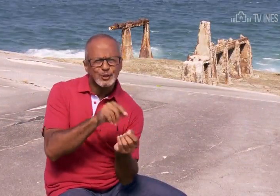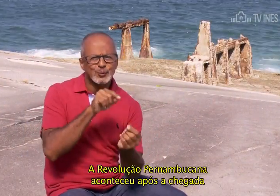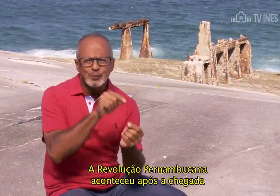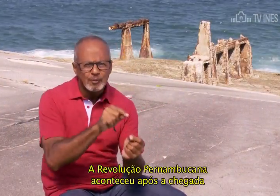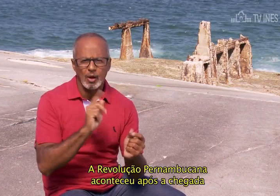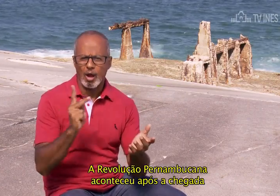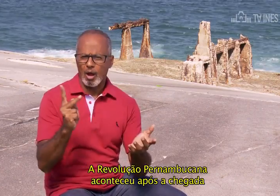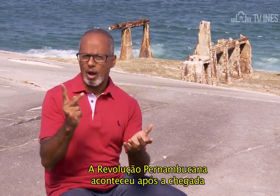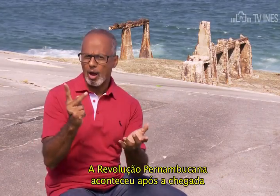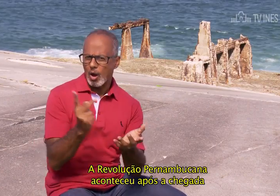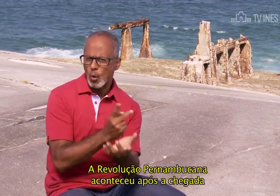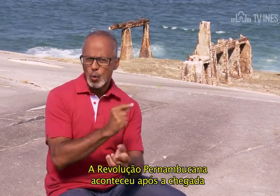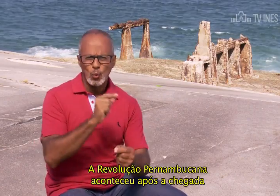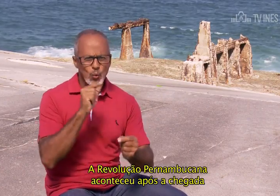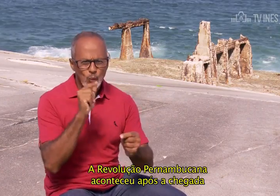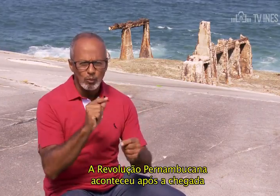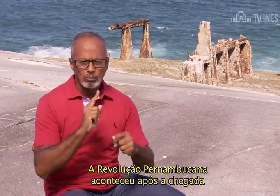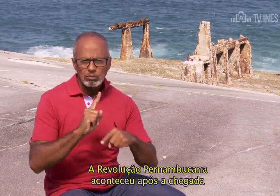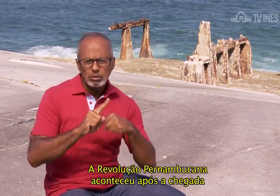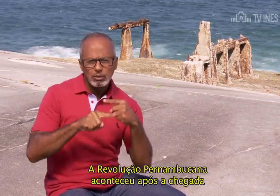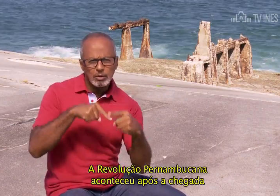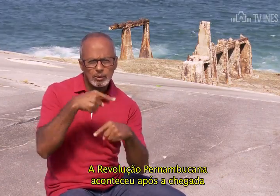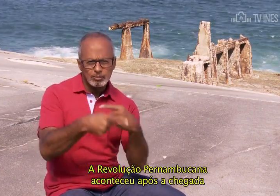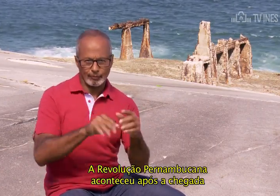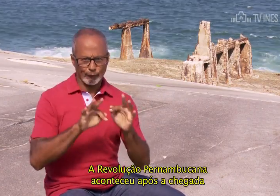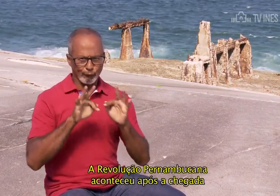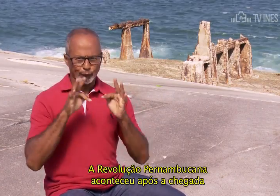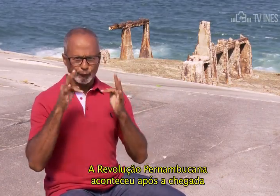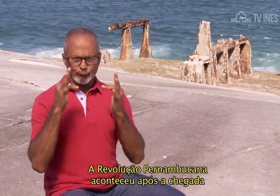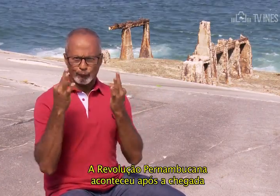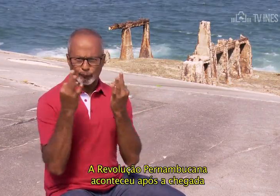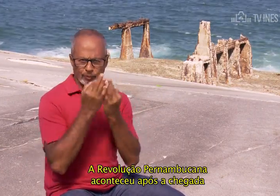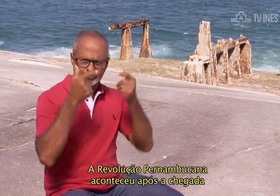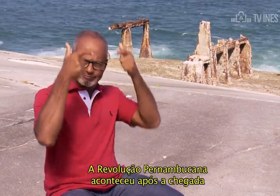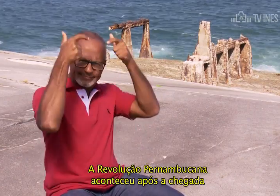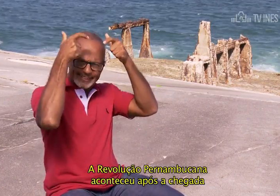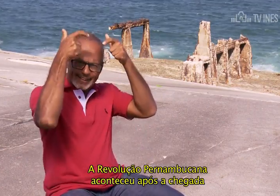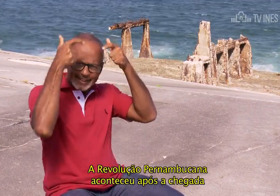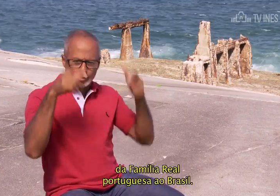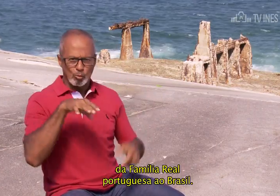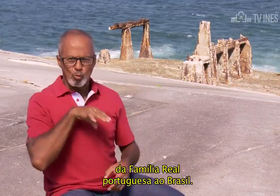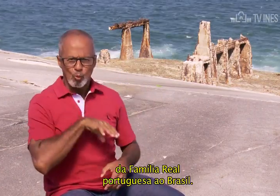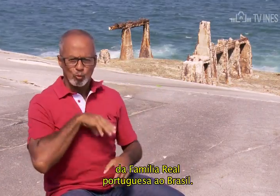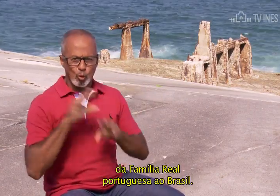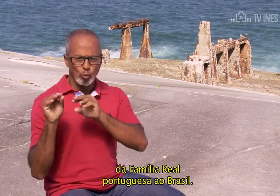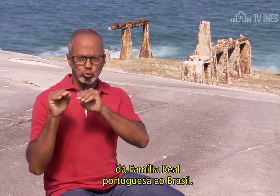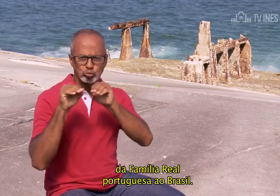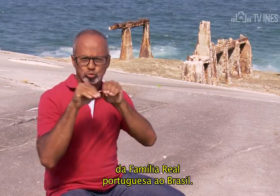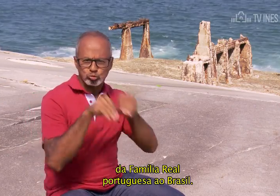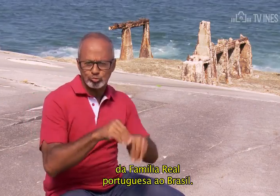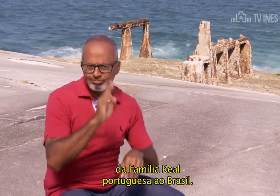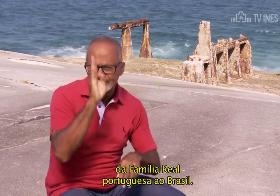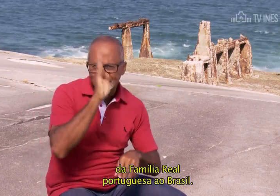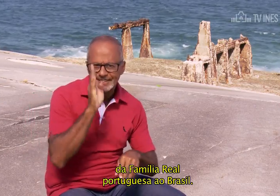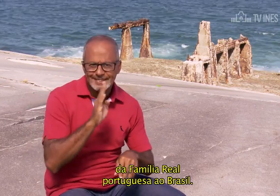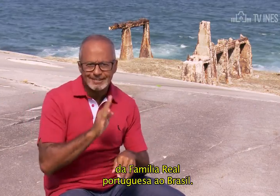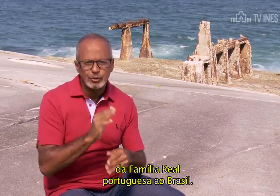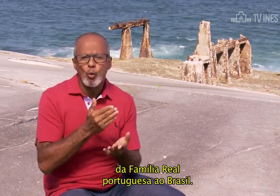A Revolução Pernambucana aconteceu após a chegada da família real portuguesa ao